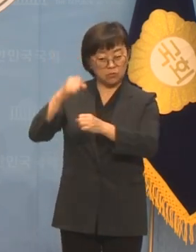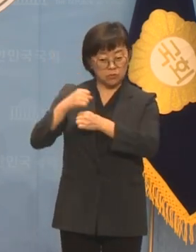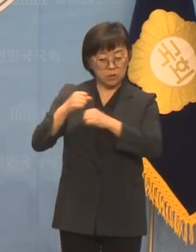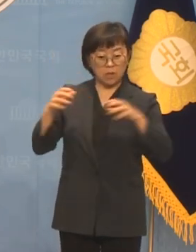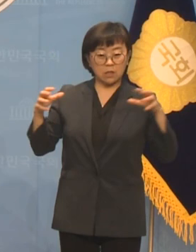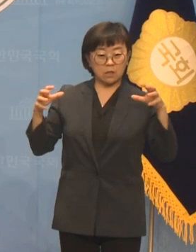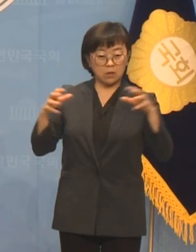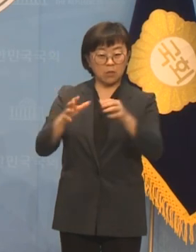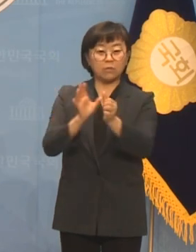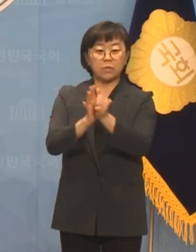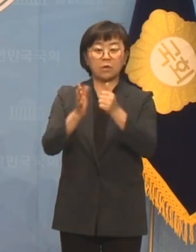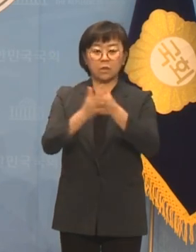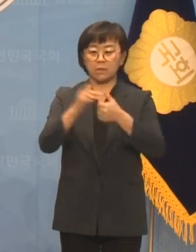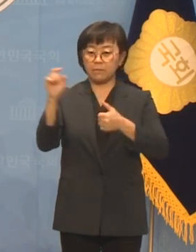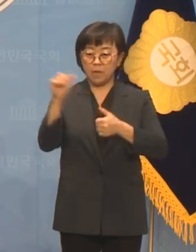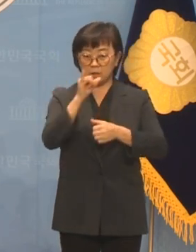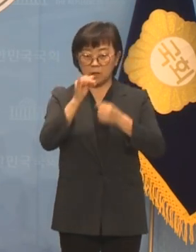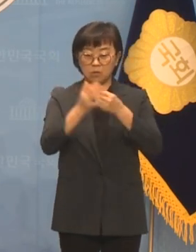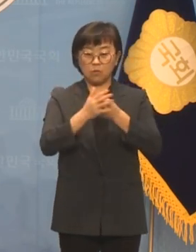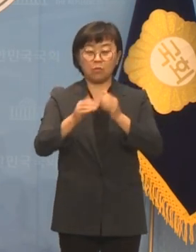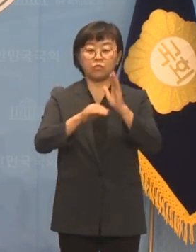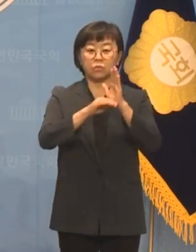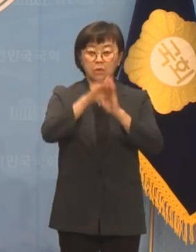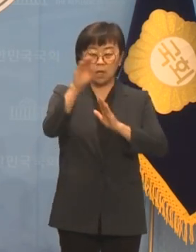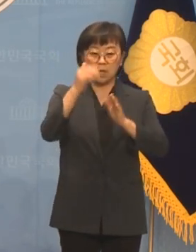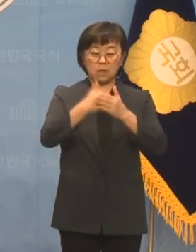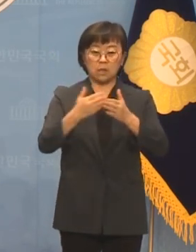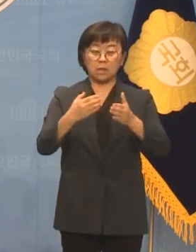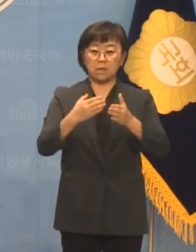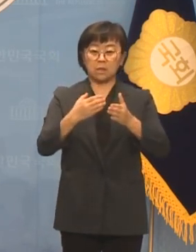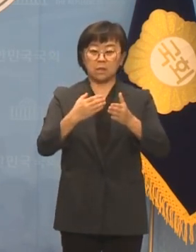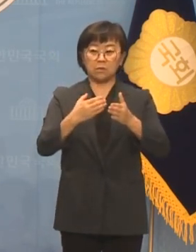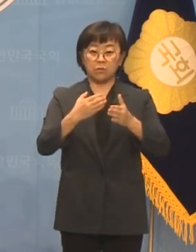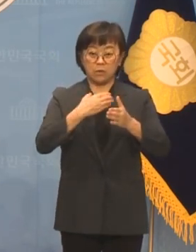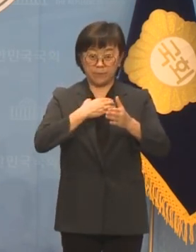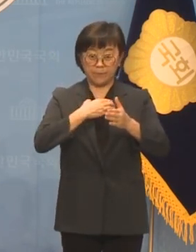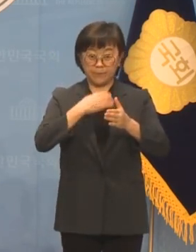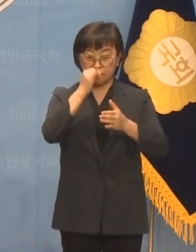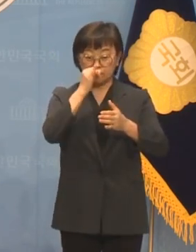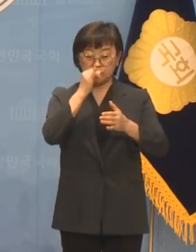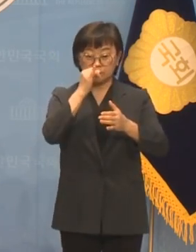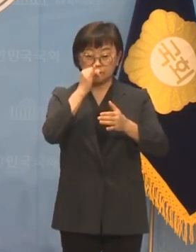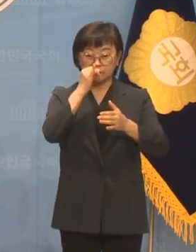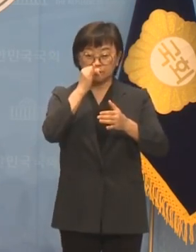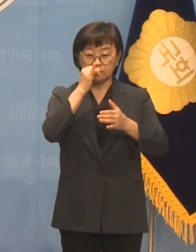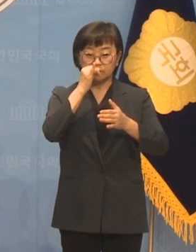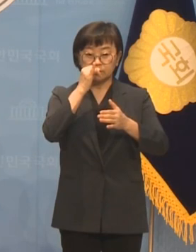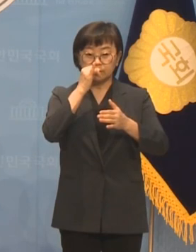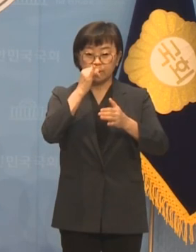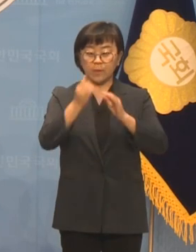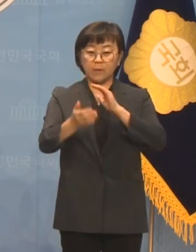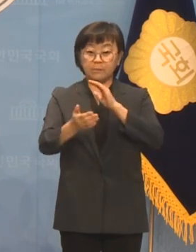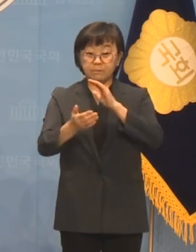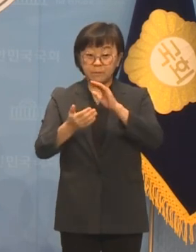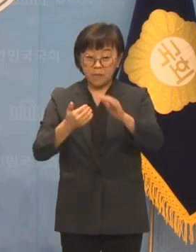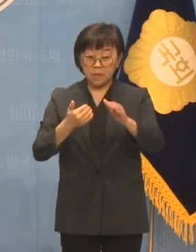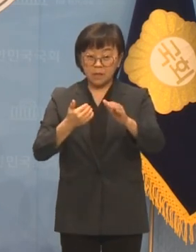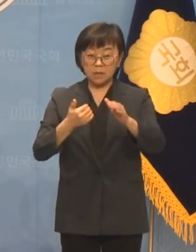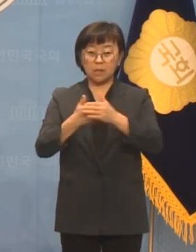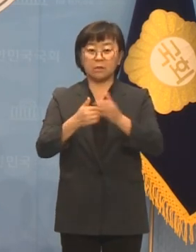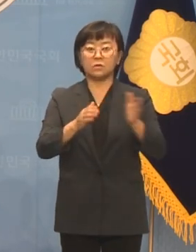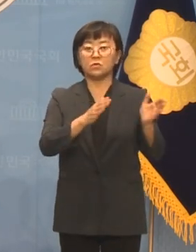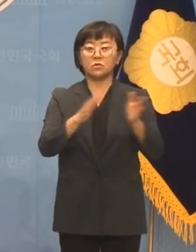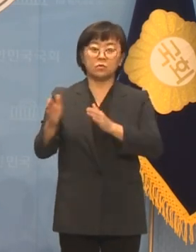석화되어 있고 북한이 북한에 위협한 대사 준비도